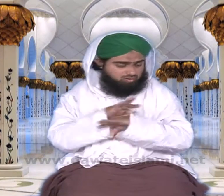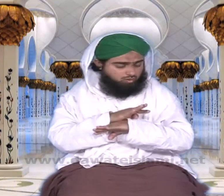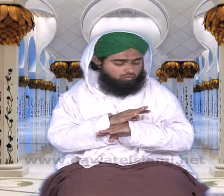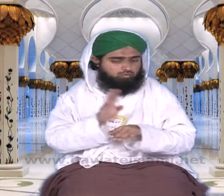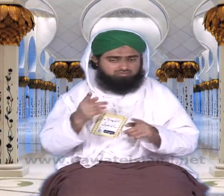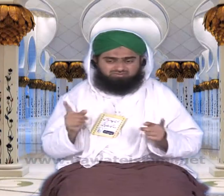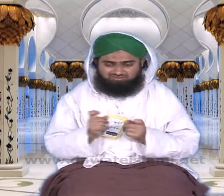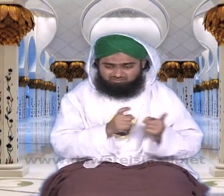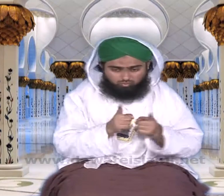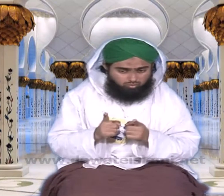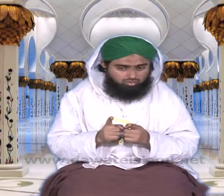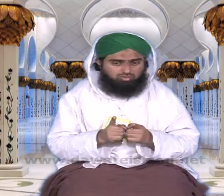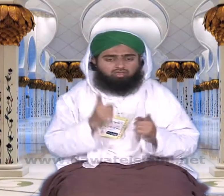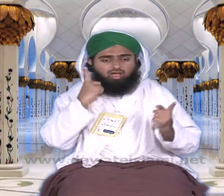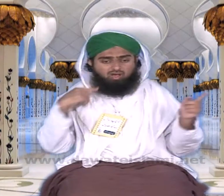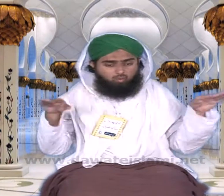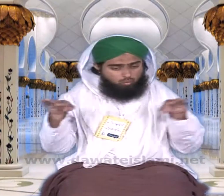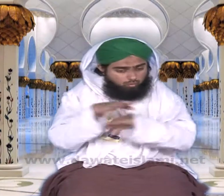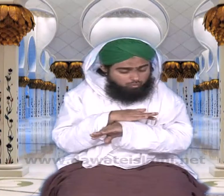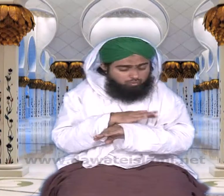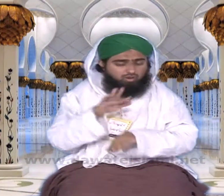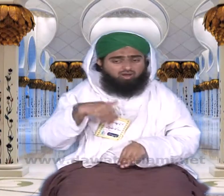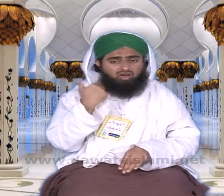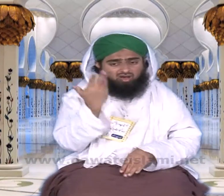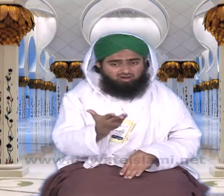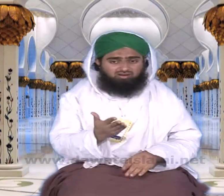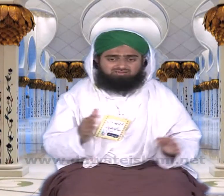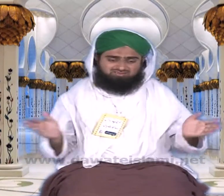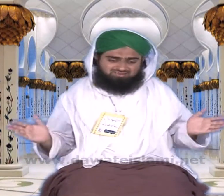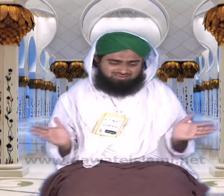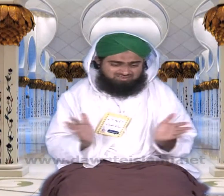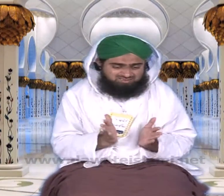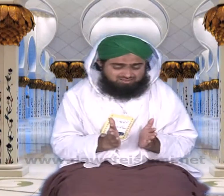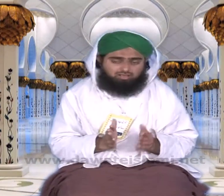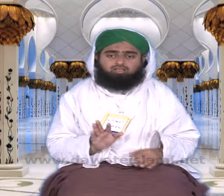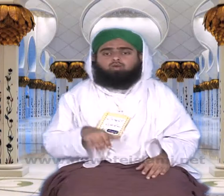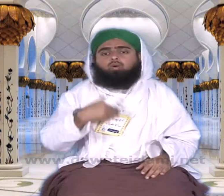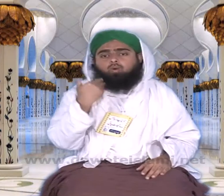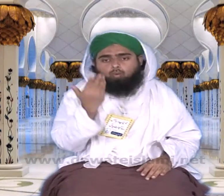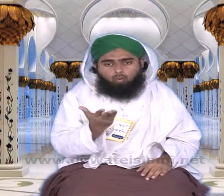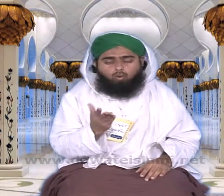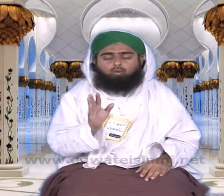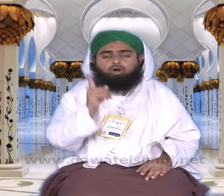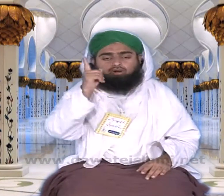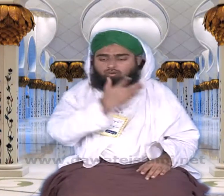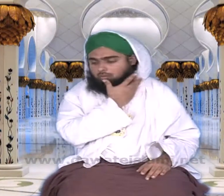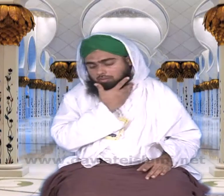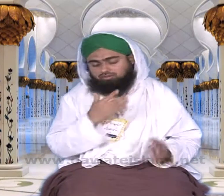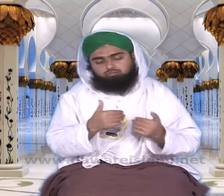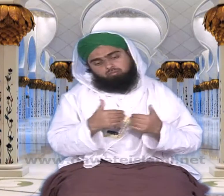کا کروں میں کینوں مکڑوں کا کروں میں نیایتی تنگی کا کروں مگر اس کے لیے جس پر اللہ عزو جل